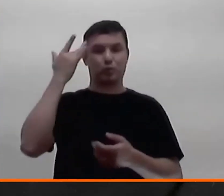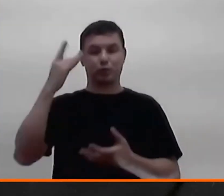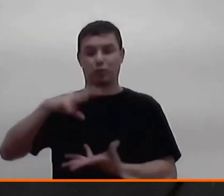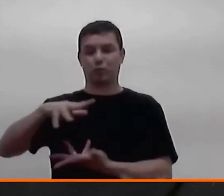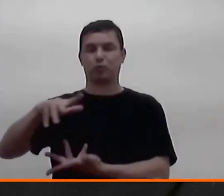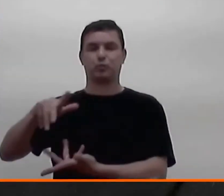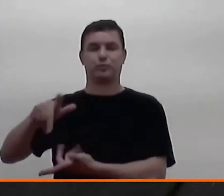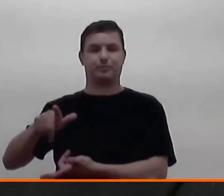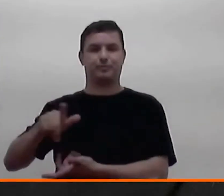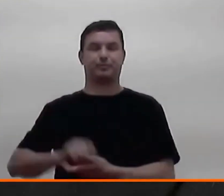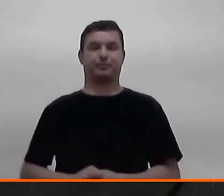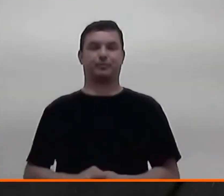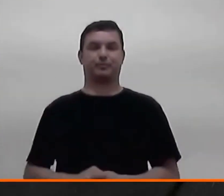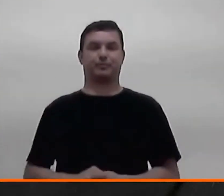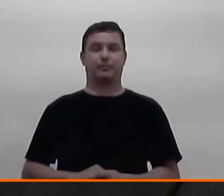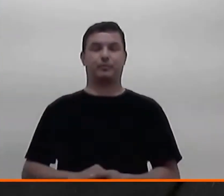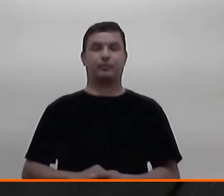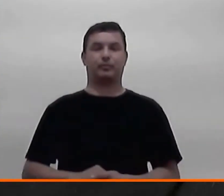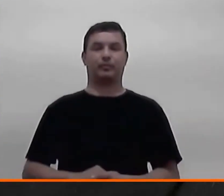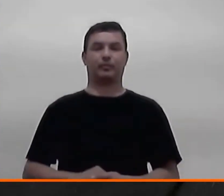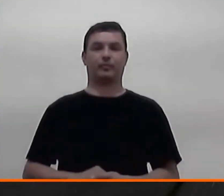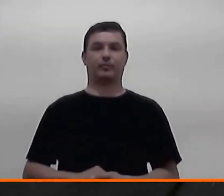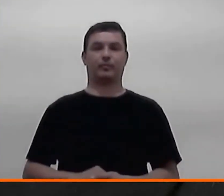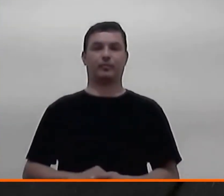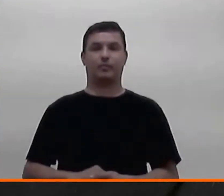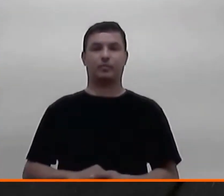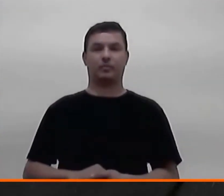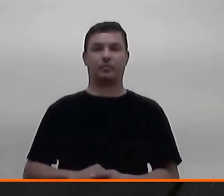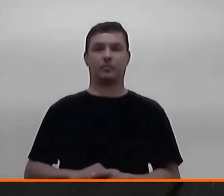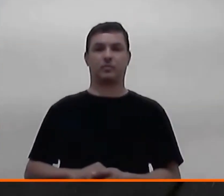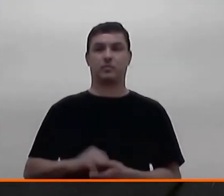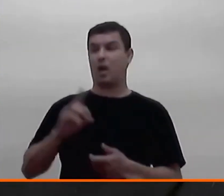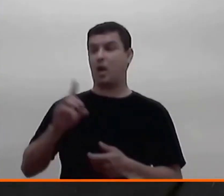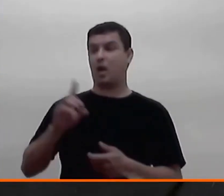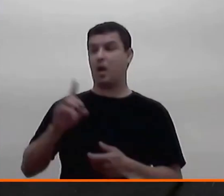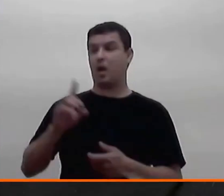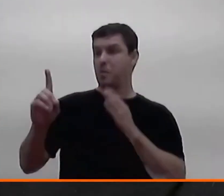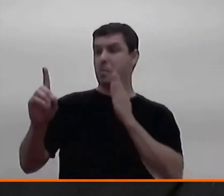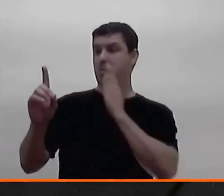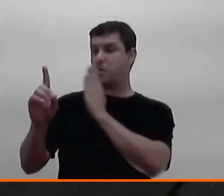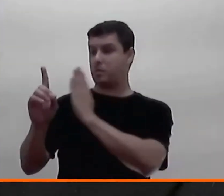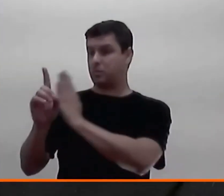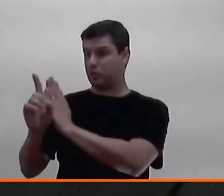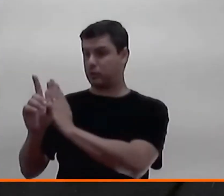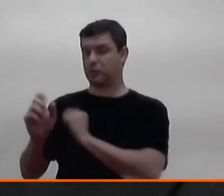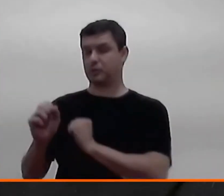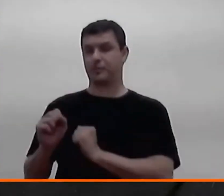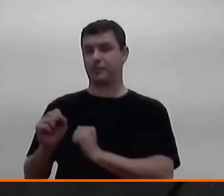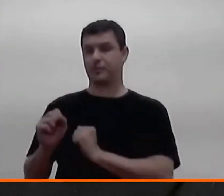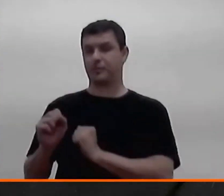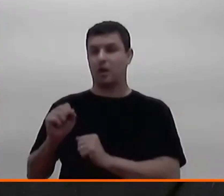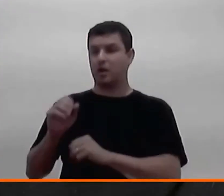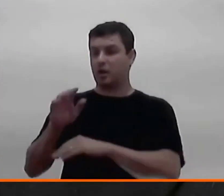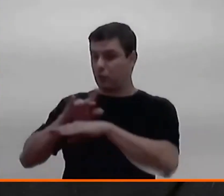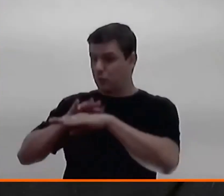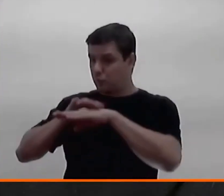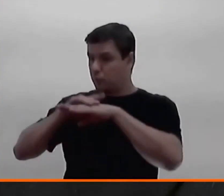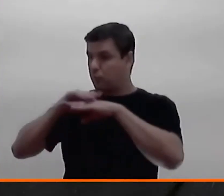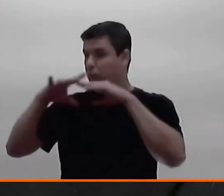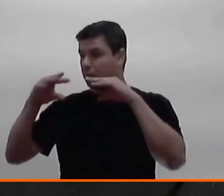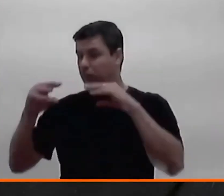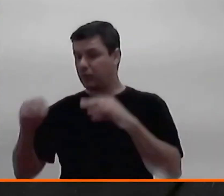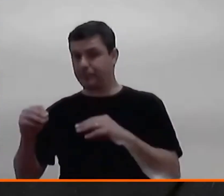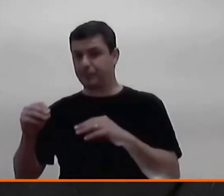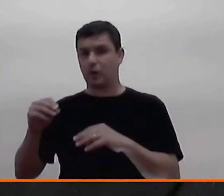E chegando-se, né, aproximou-se, pensou-lhe os ferimentos, aplicando-lhes óleo